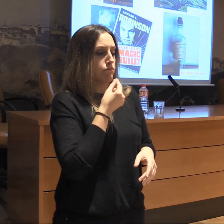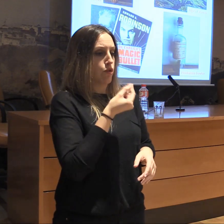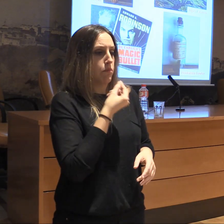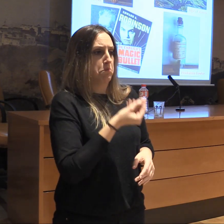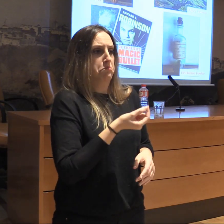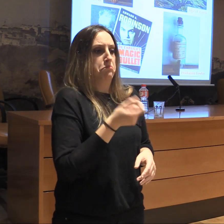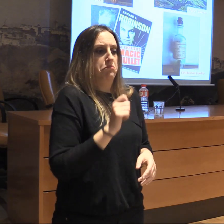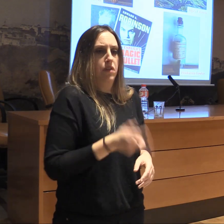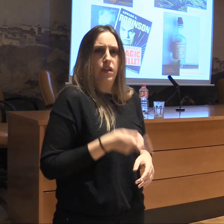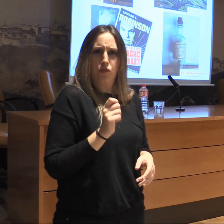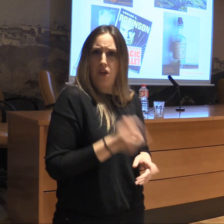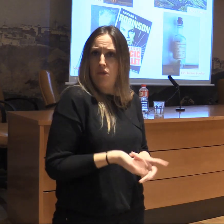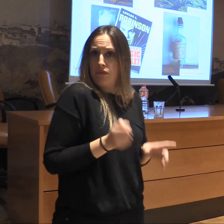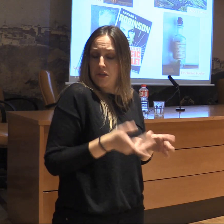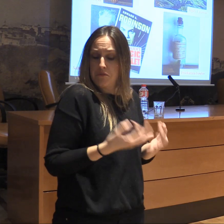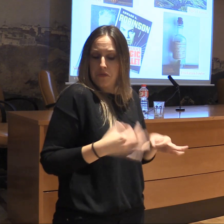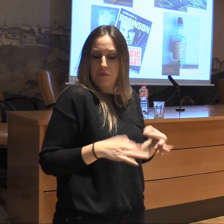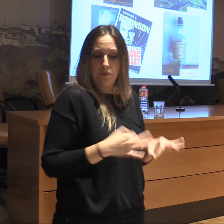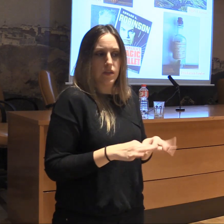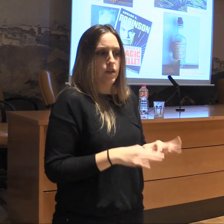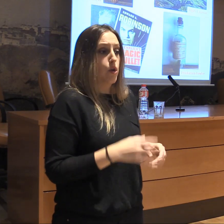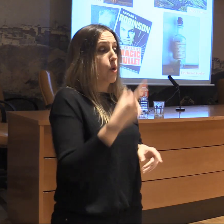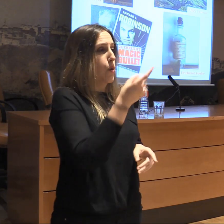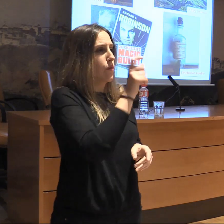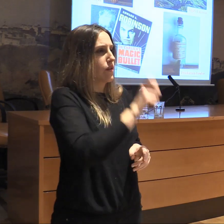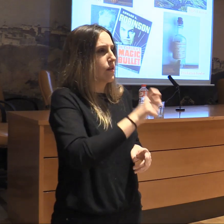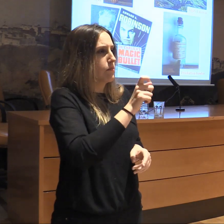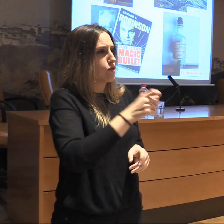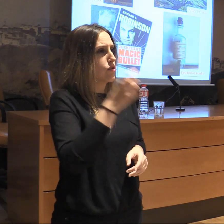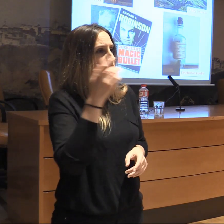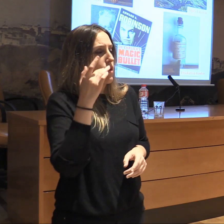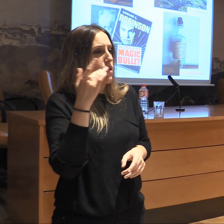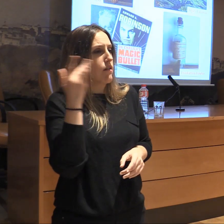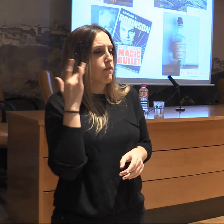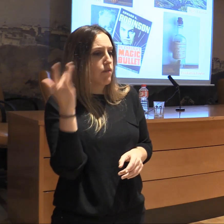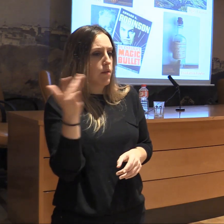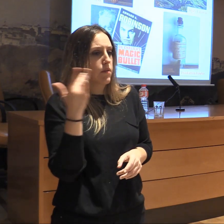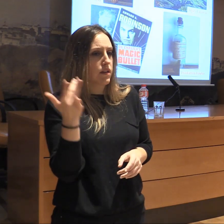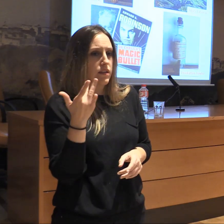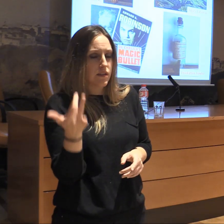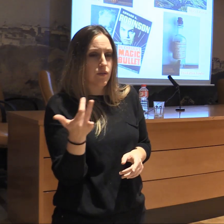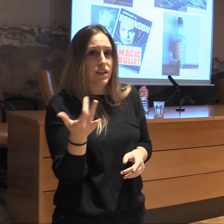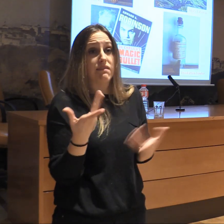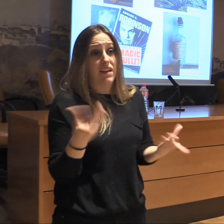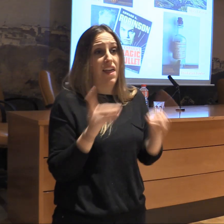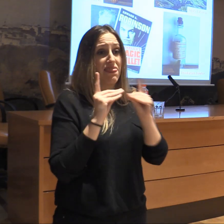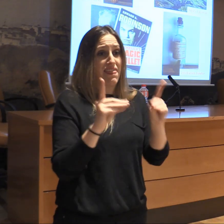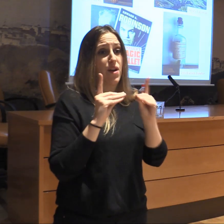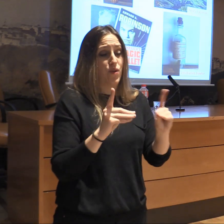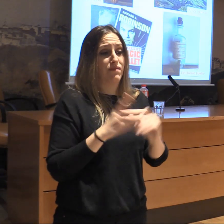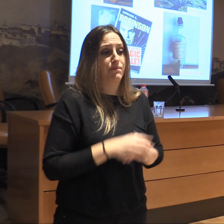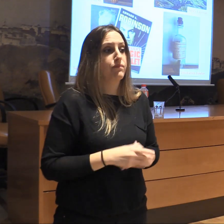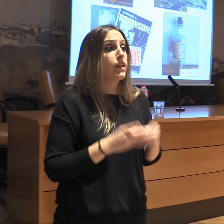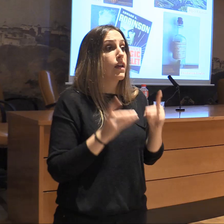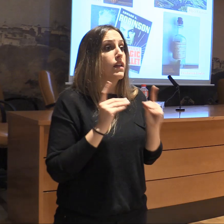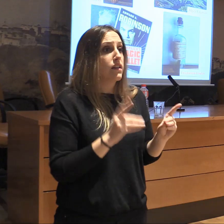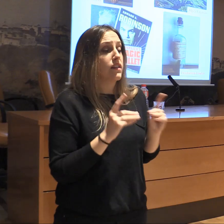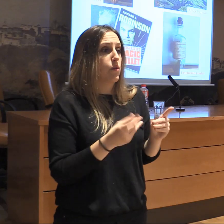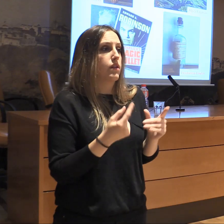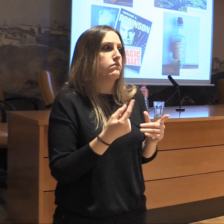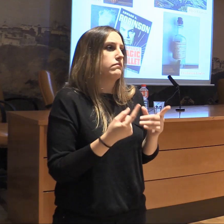personas famosas que tomaba esta disolución Fowler de una forma asidua era Charles Darwin. Posiblemente alguna de